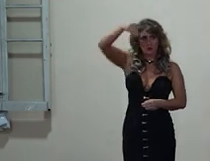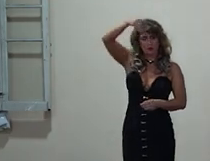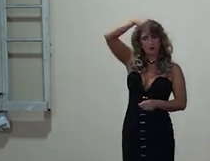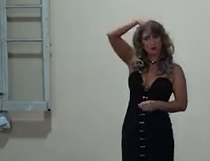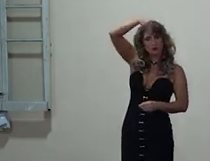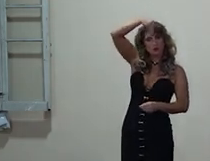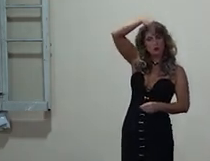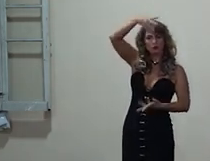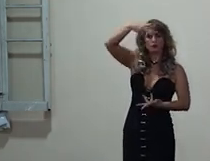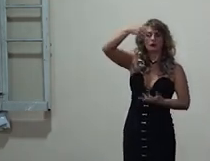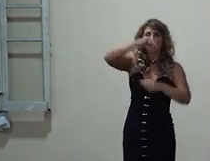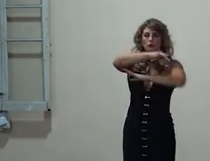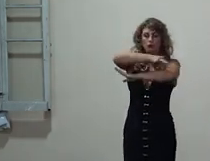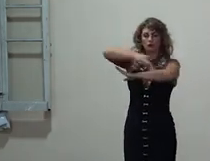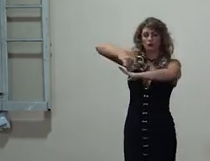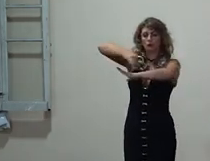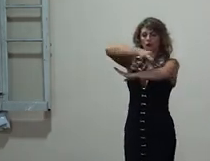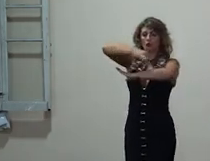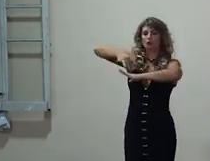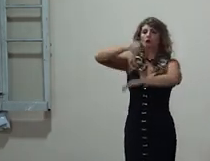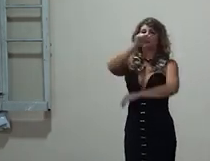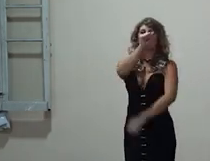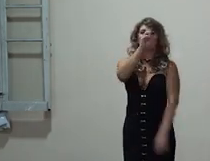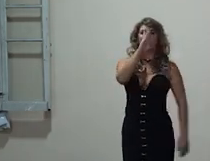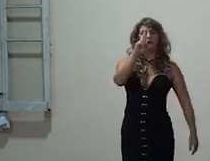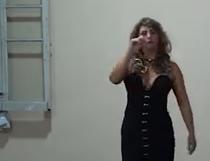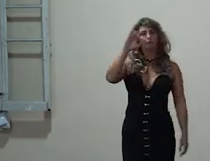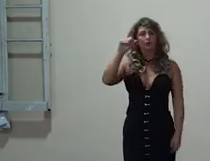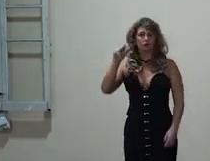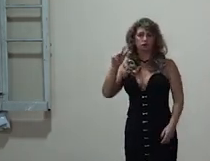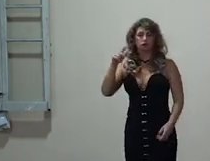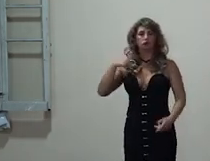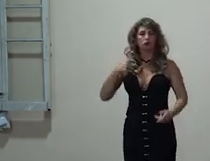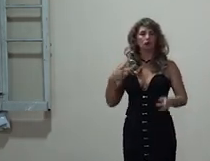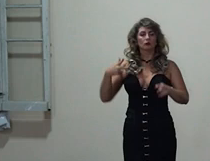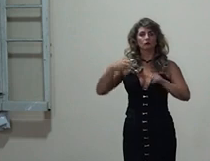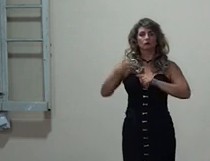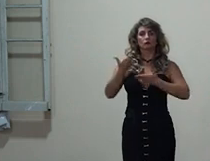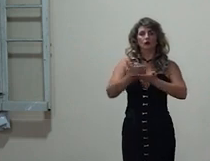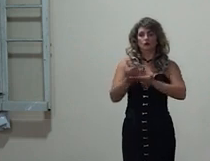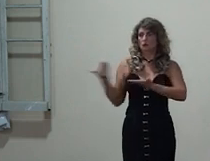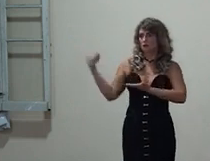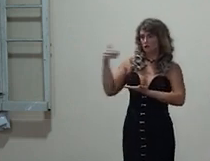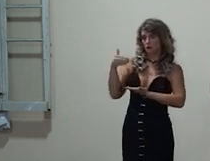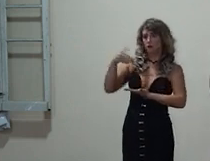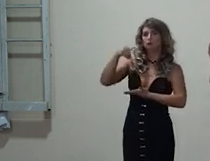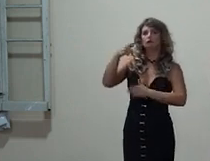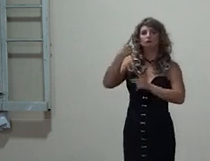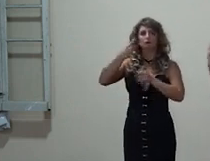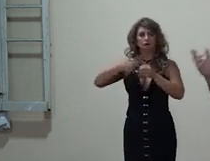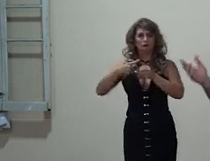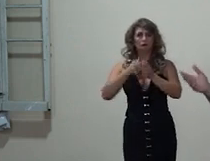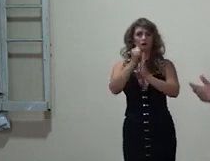Abrão Assad, que inclusive tem intervenções aqui na cidade de Paranaguá, que já estão